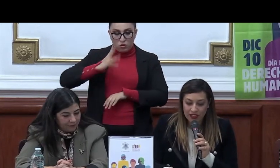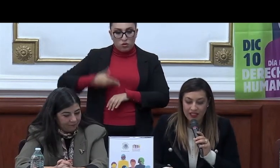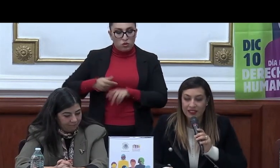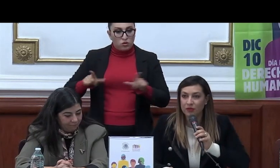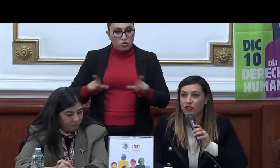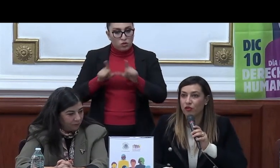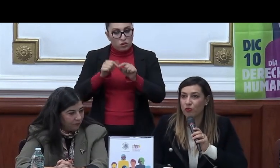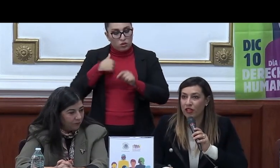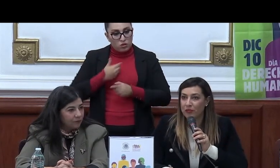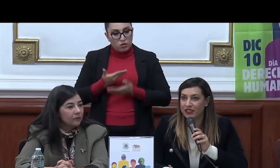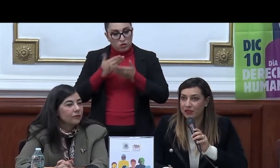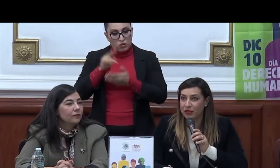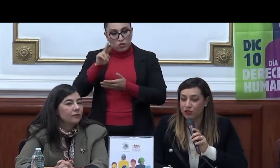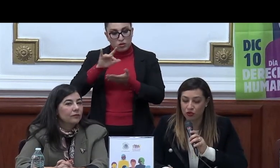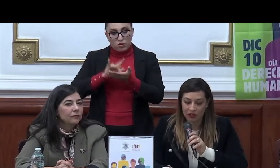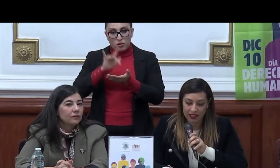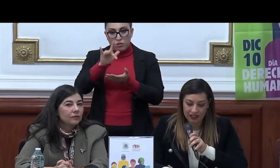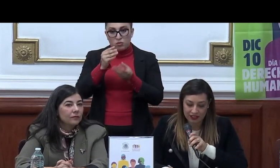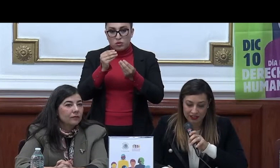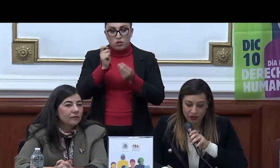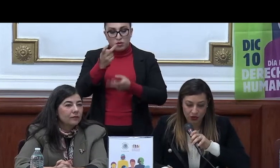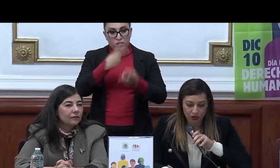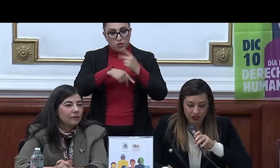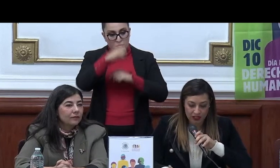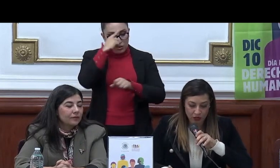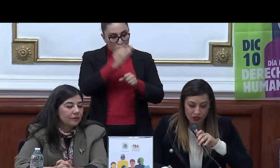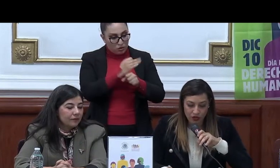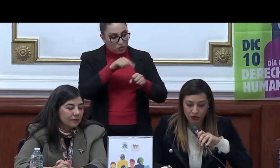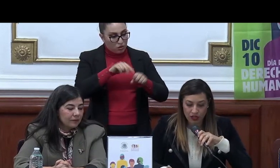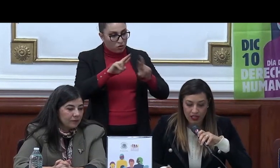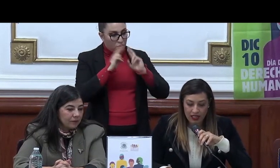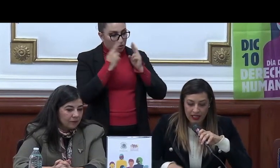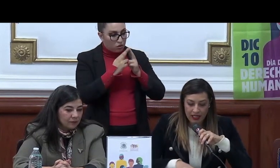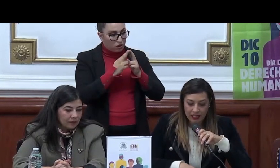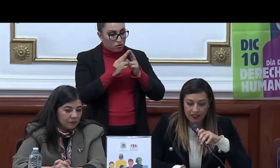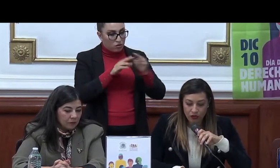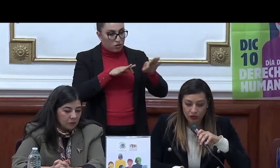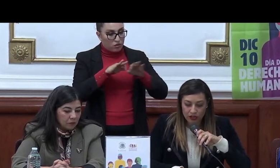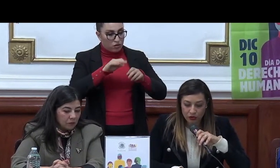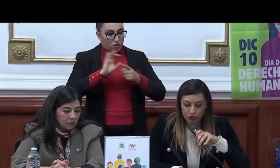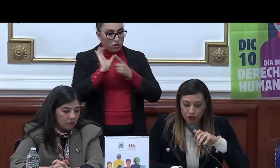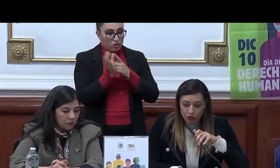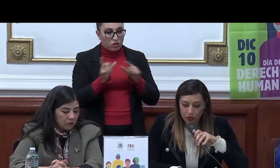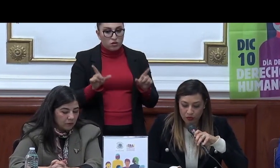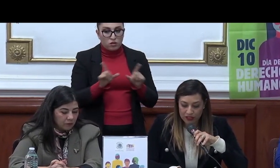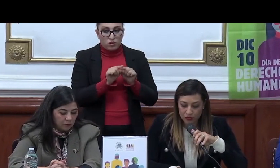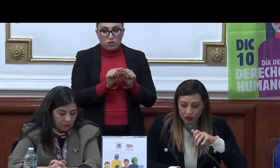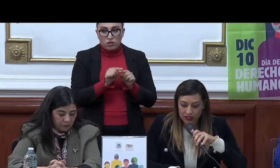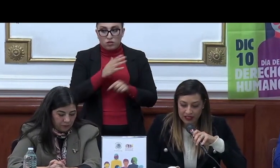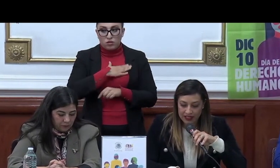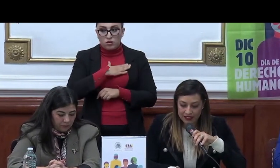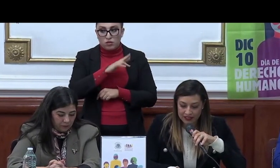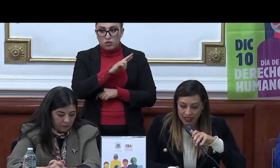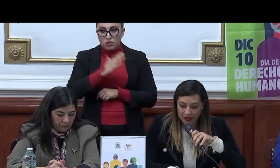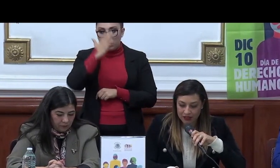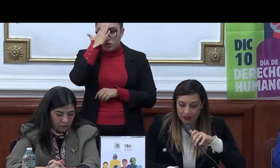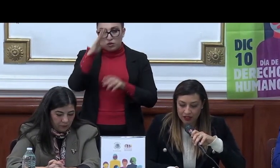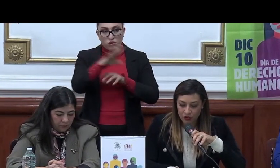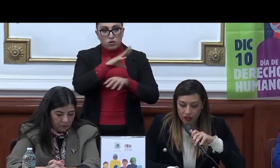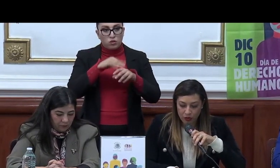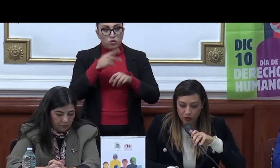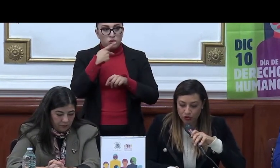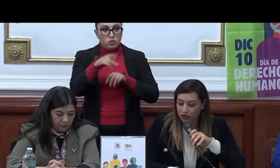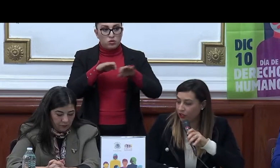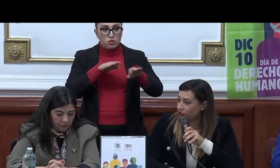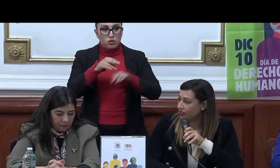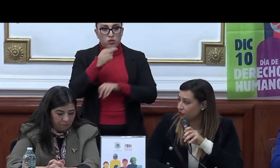sincero agradecimiento por la participación en esta sesión de comisión. Reconocemos su compromiso incansable con